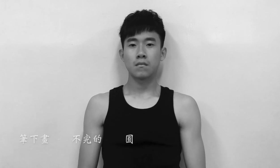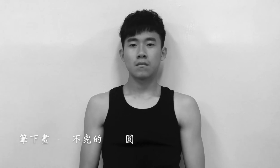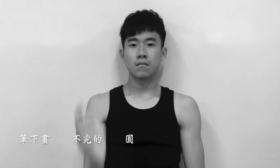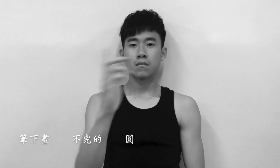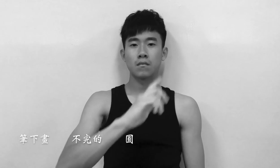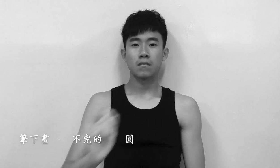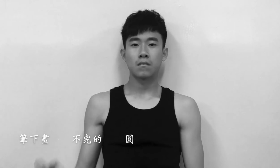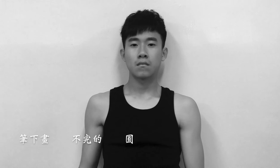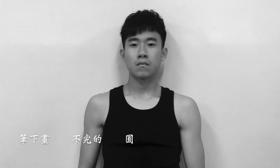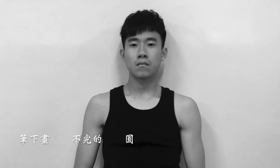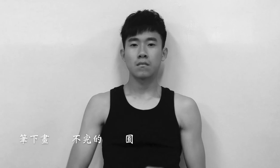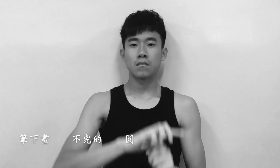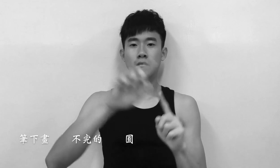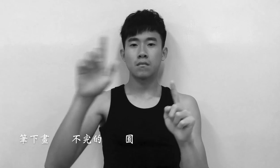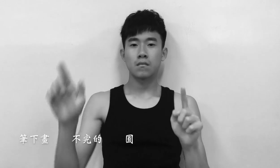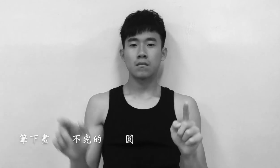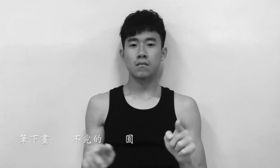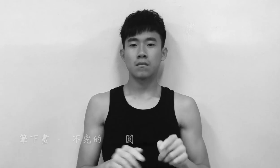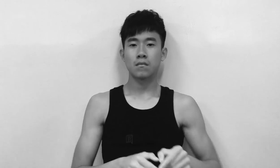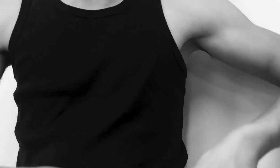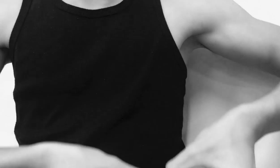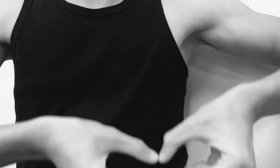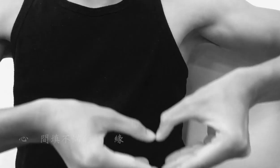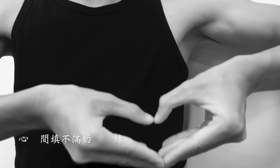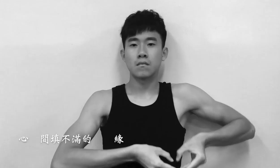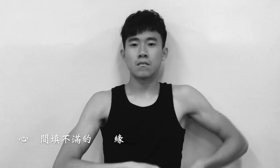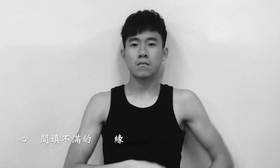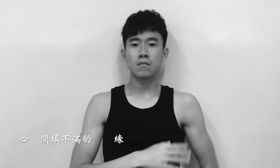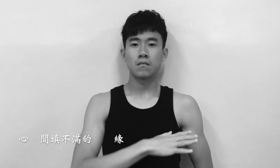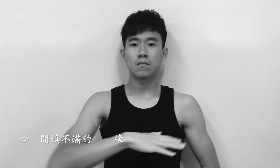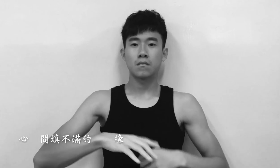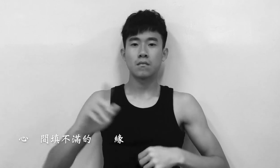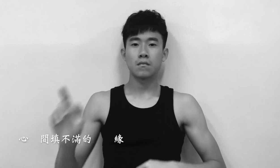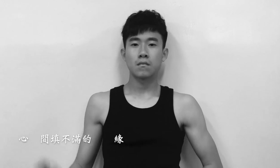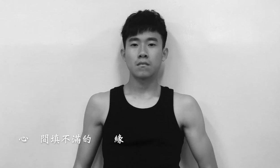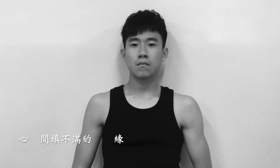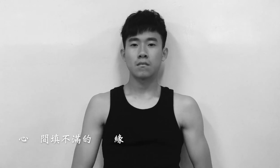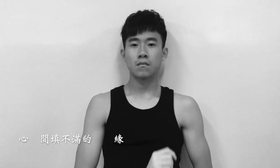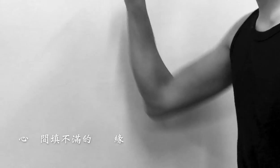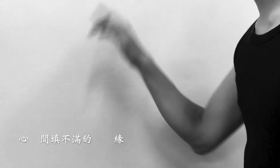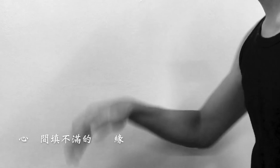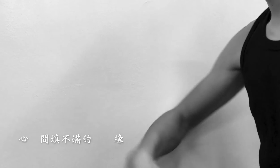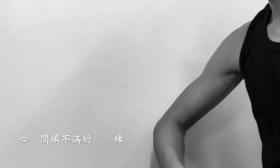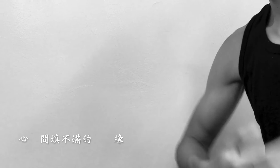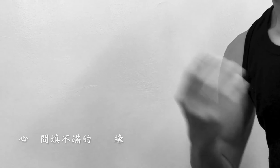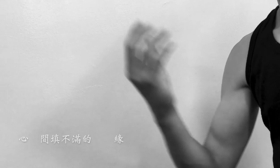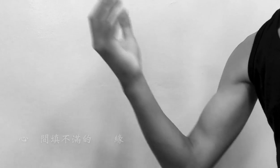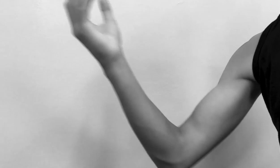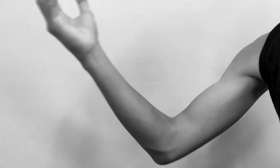笔下画不完的圆，心间填不满的缘是你。